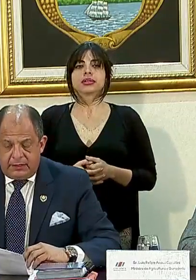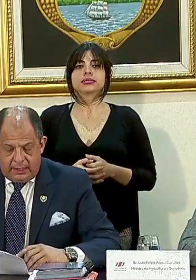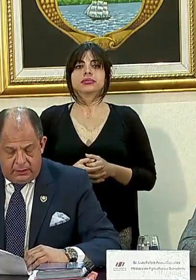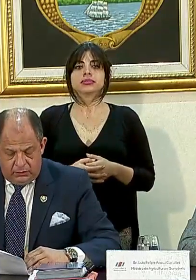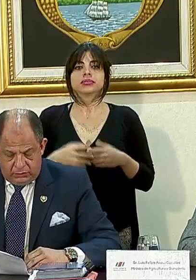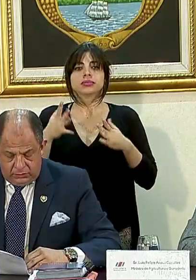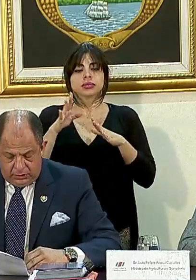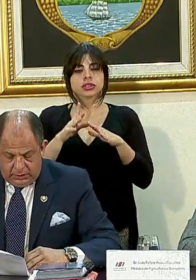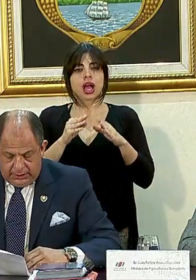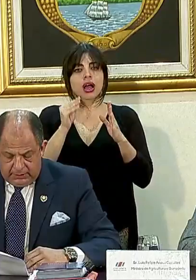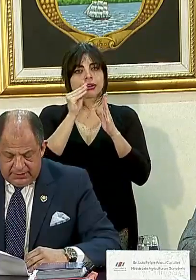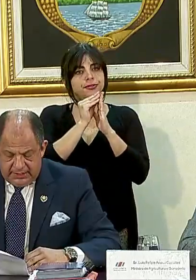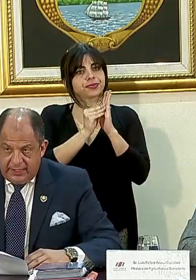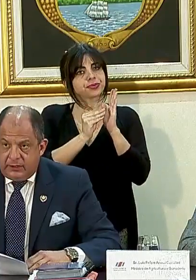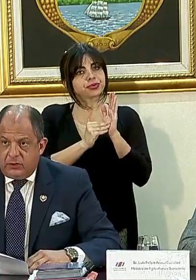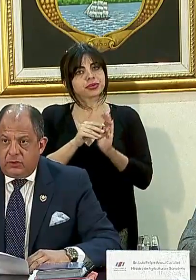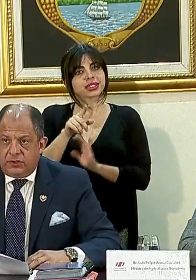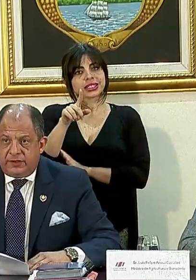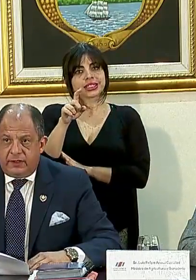han registrado